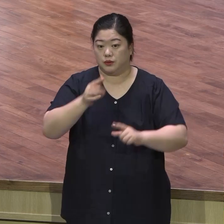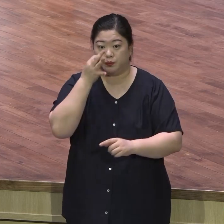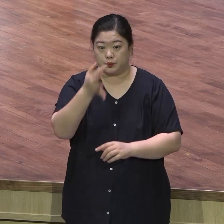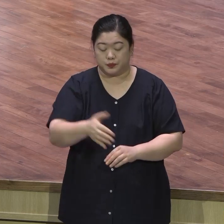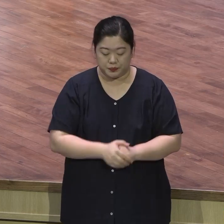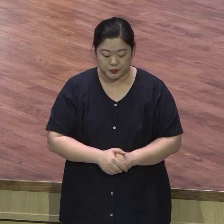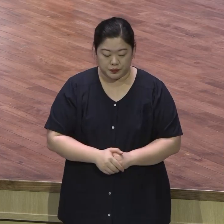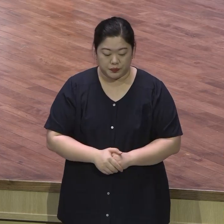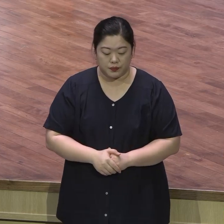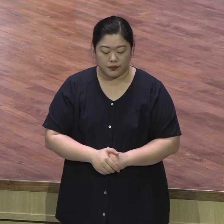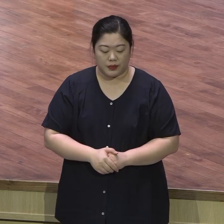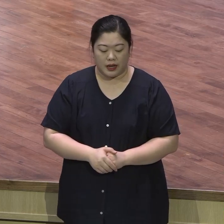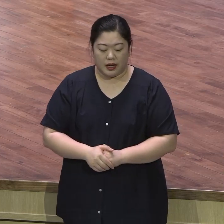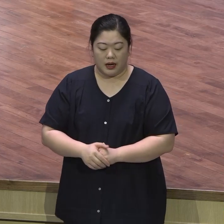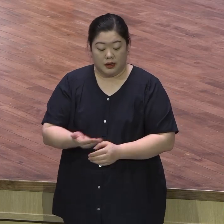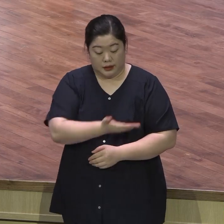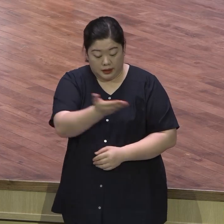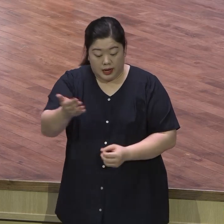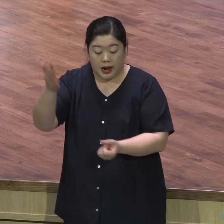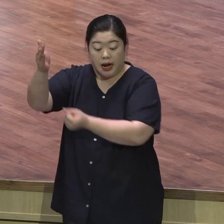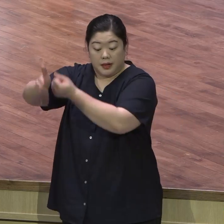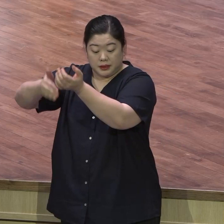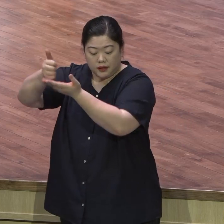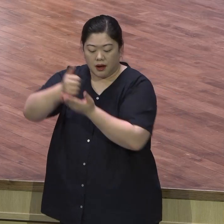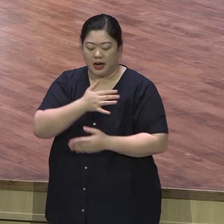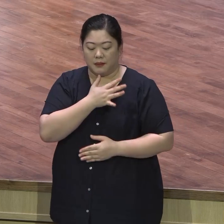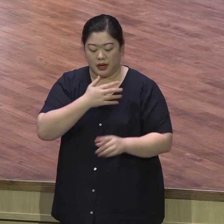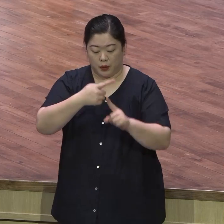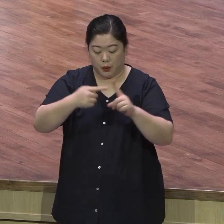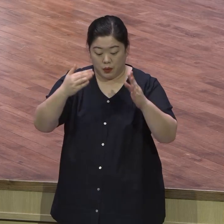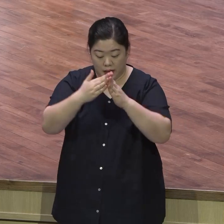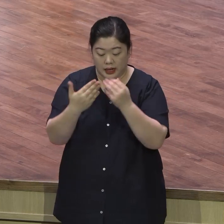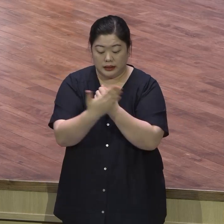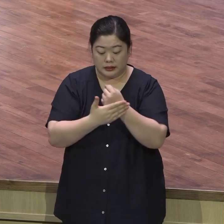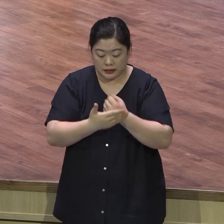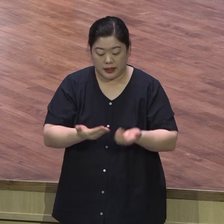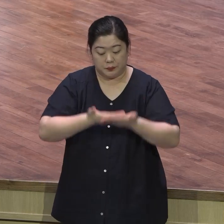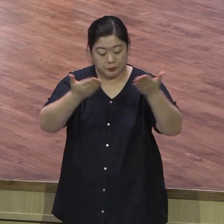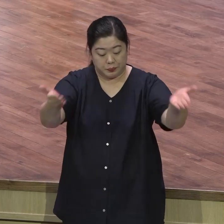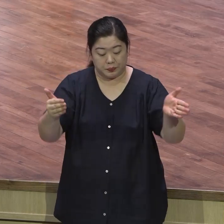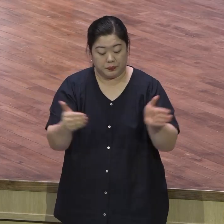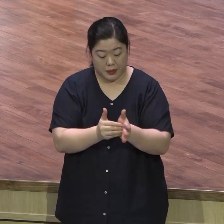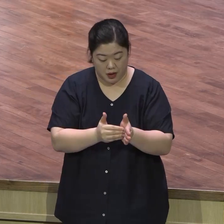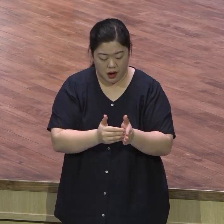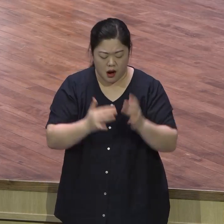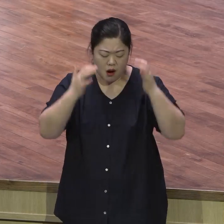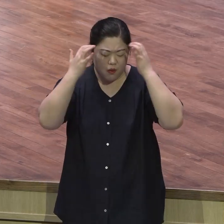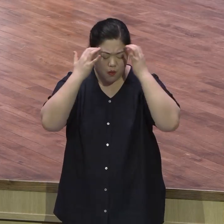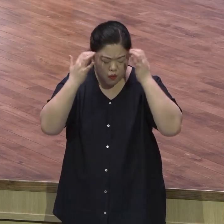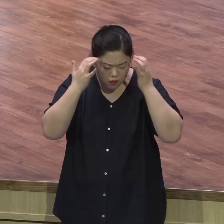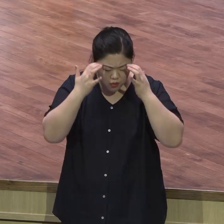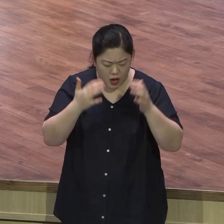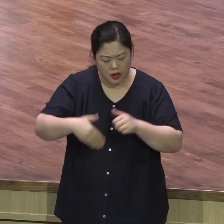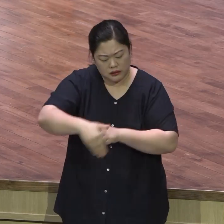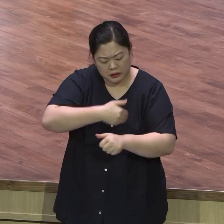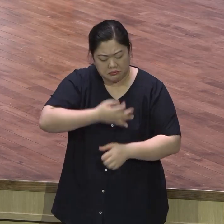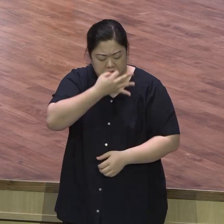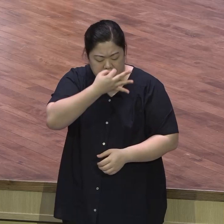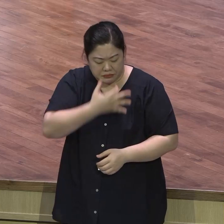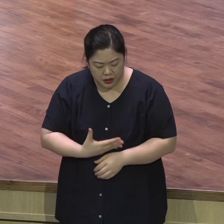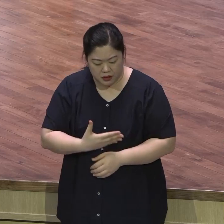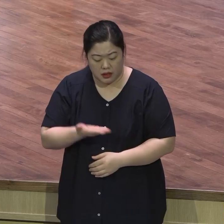하나님께서 마게도니아 교회들에게 주신 은혜를 우리가 너에게 알리노니 환란의 많은 시련